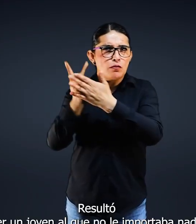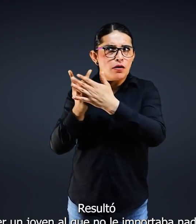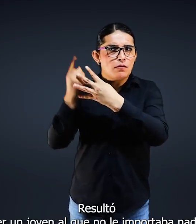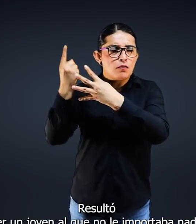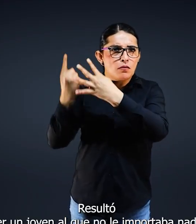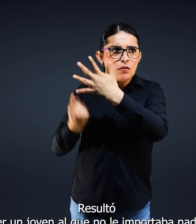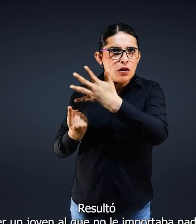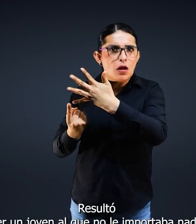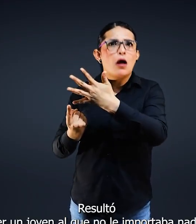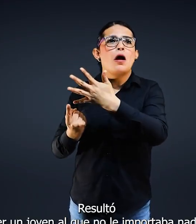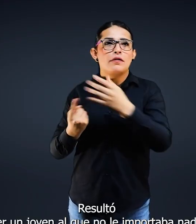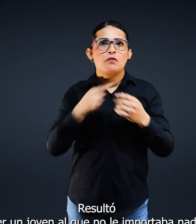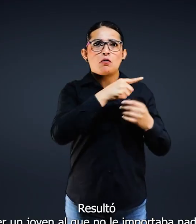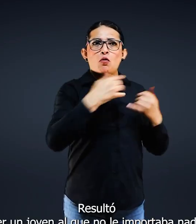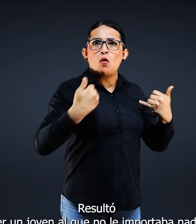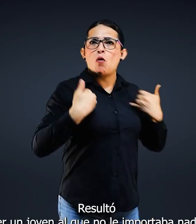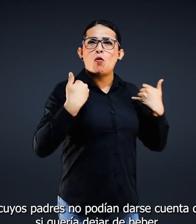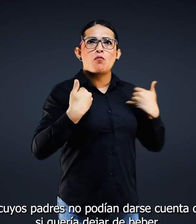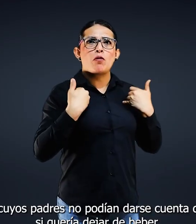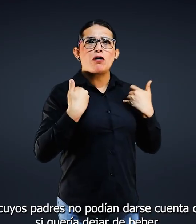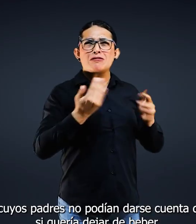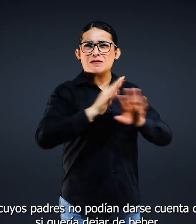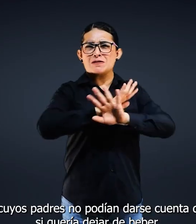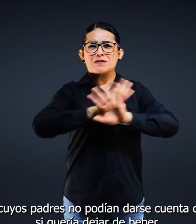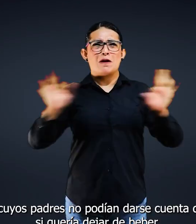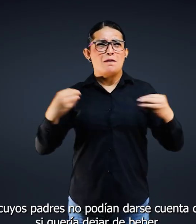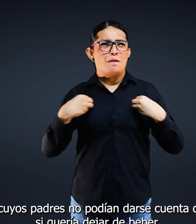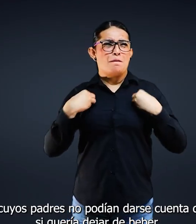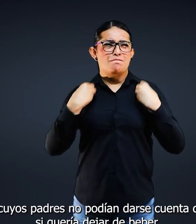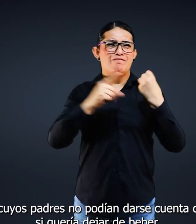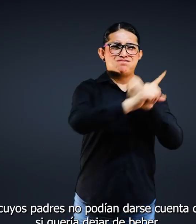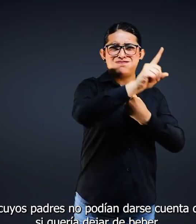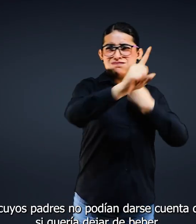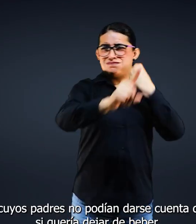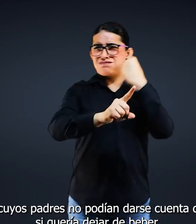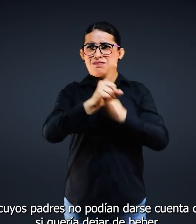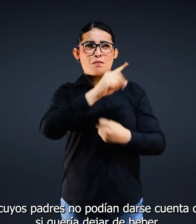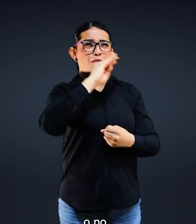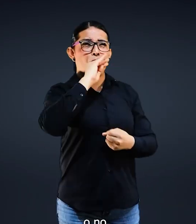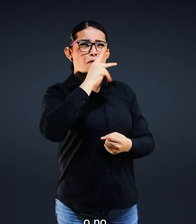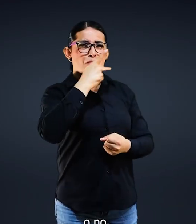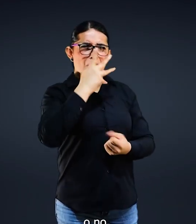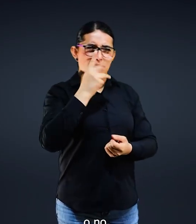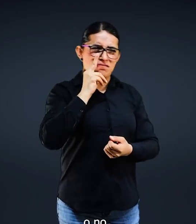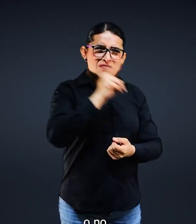Resultó ser un joven al que no le importaba nada, y cuyos padres no podían darse cuenta de si quería dejar de beber o no.